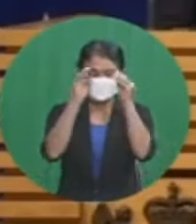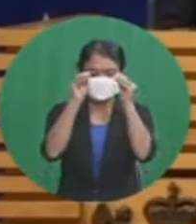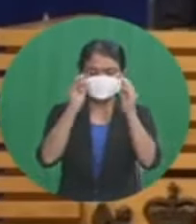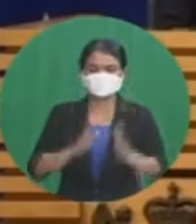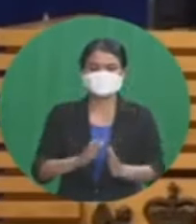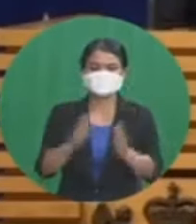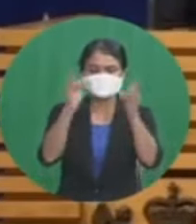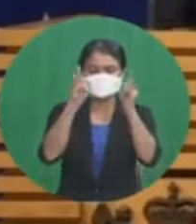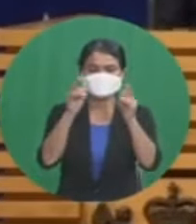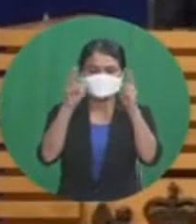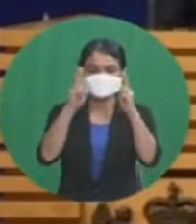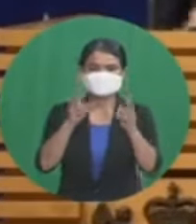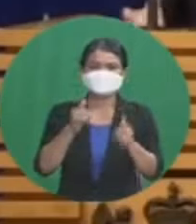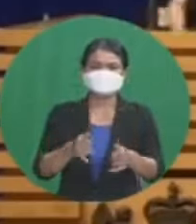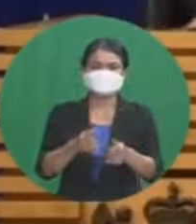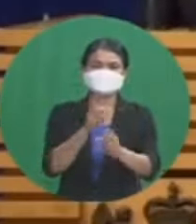បុគ្គលិកផ្នែកអប់រំដទៃទៀតត្រូវចវាក់សាំងបង្កាជំងឺកូវីដ19